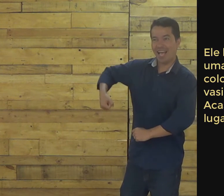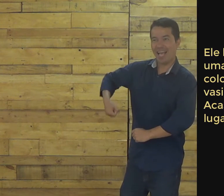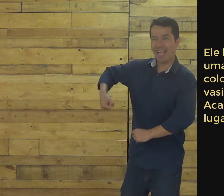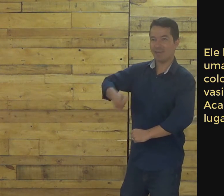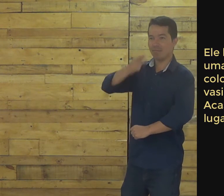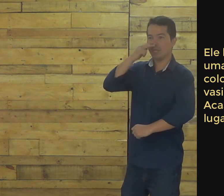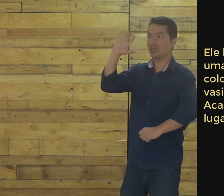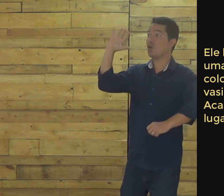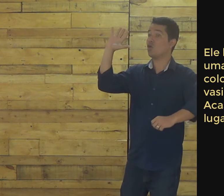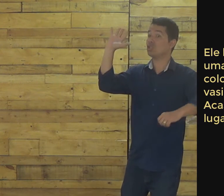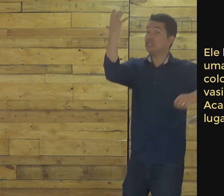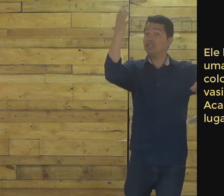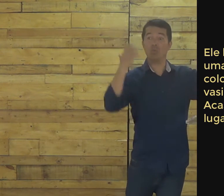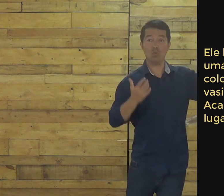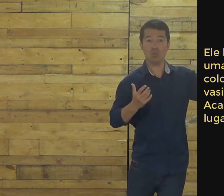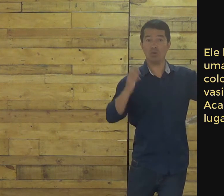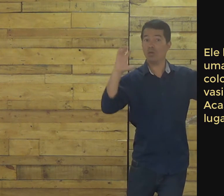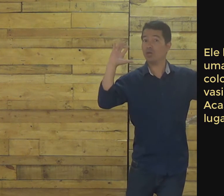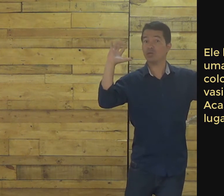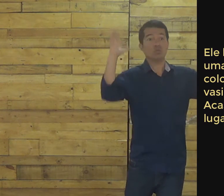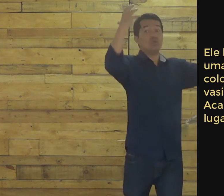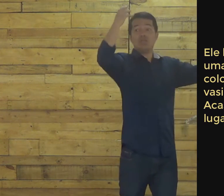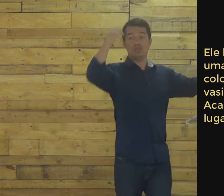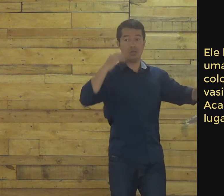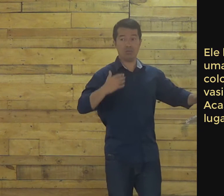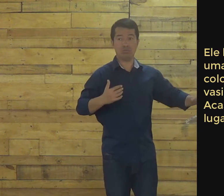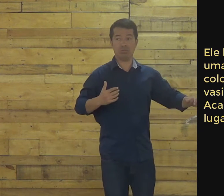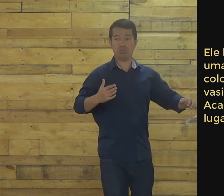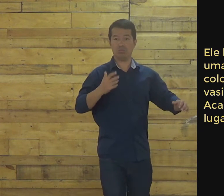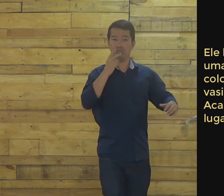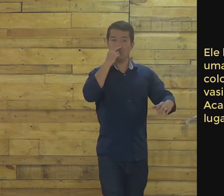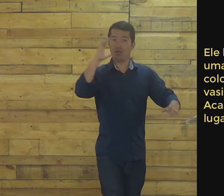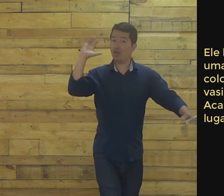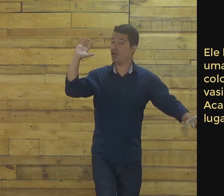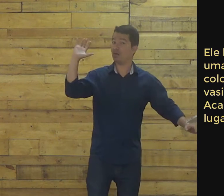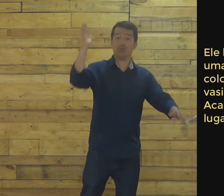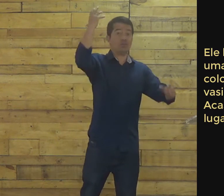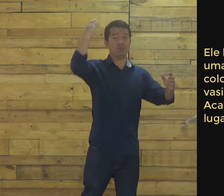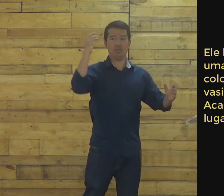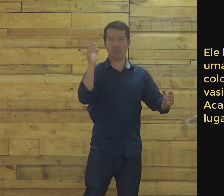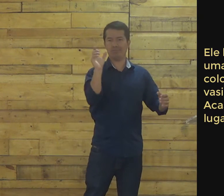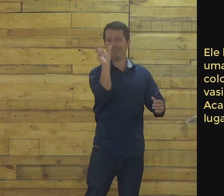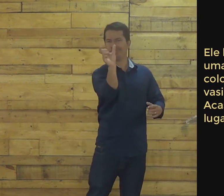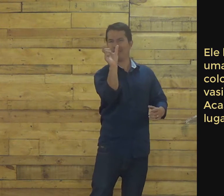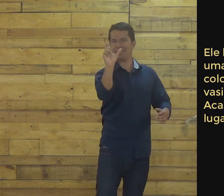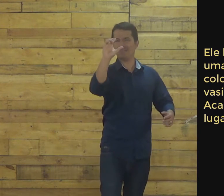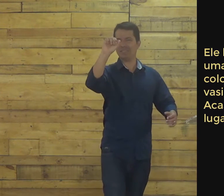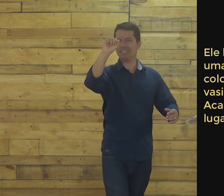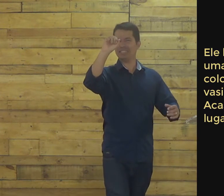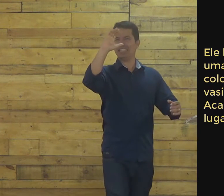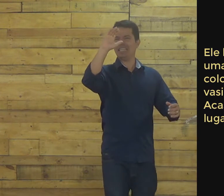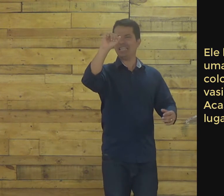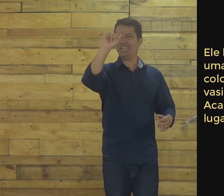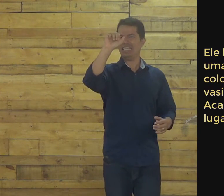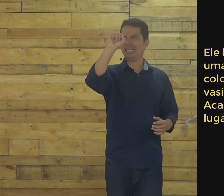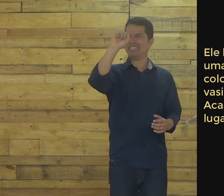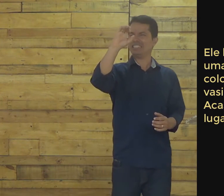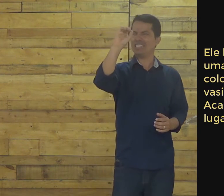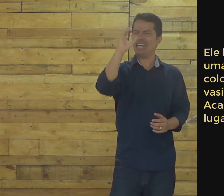Que legal, encontrei a minha bolsa. É um acontecimento. Um acaso marca